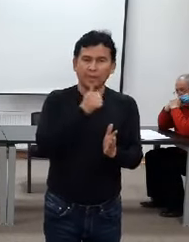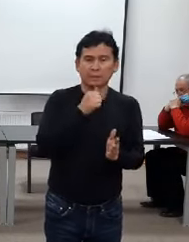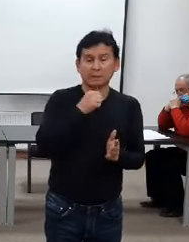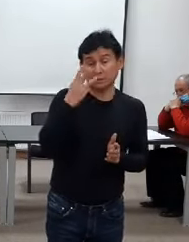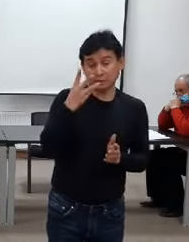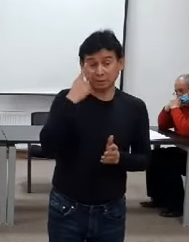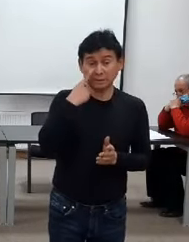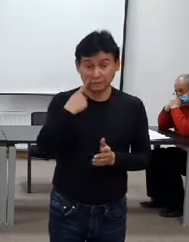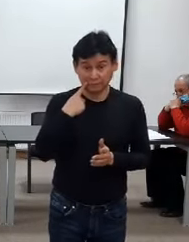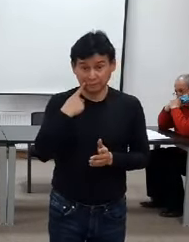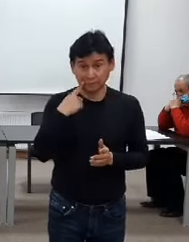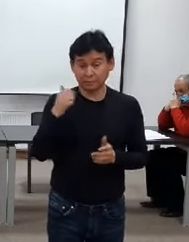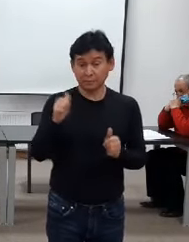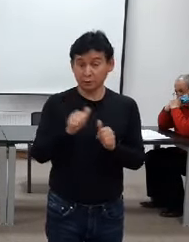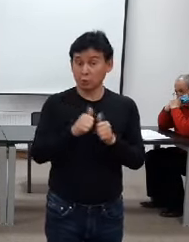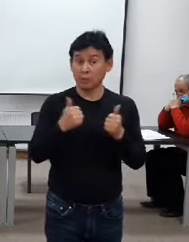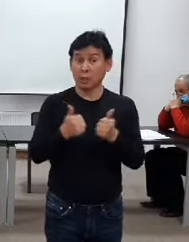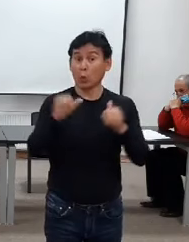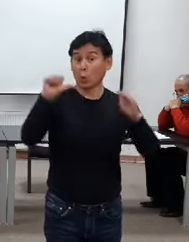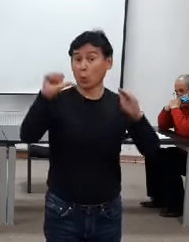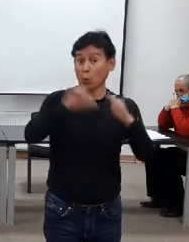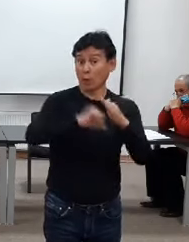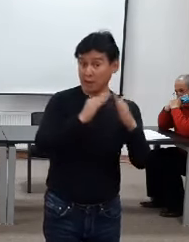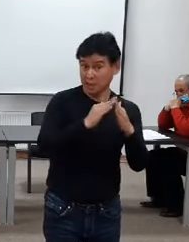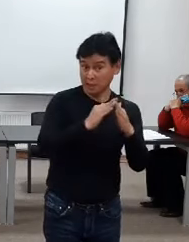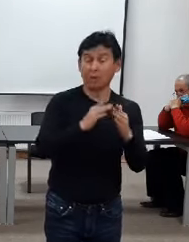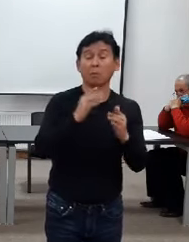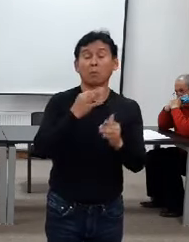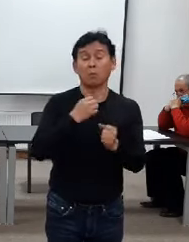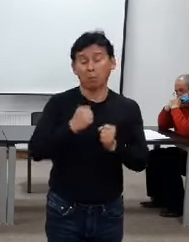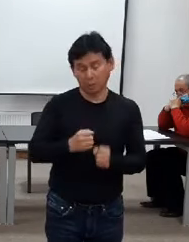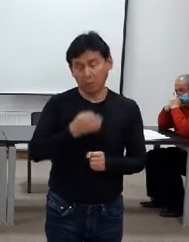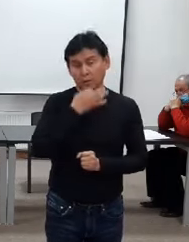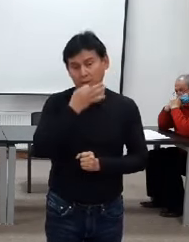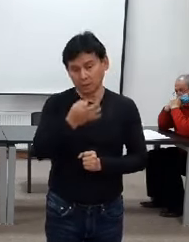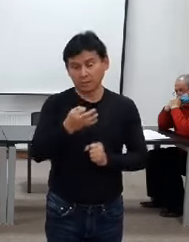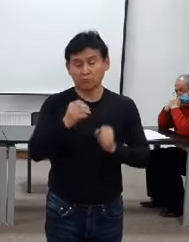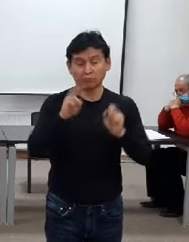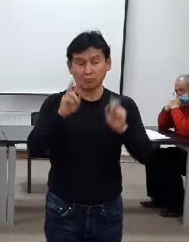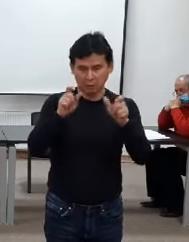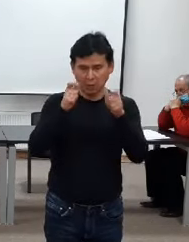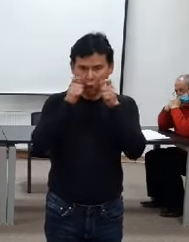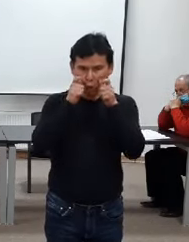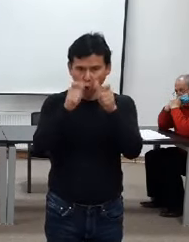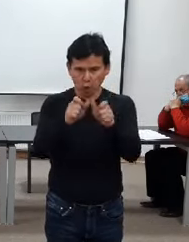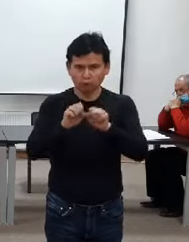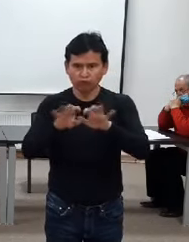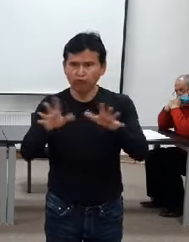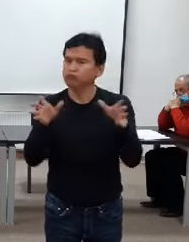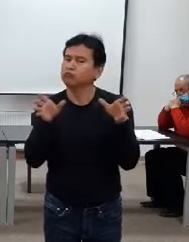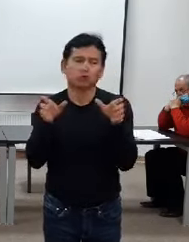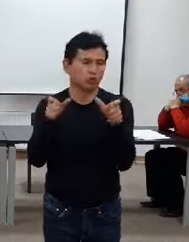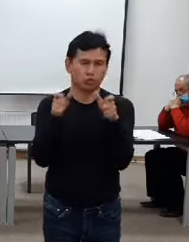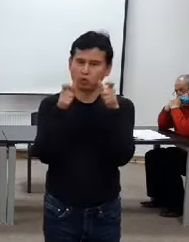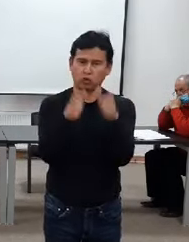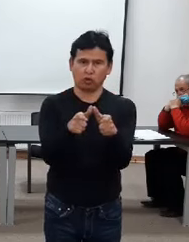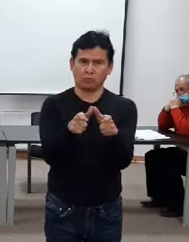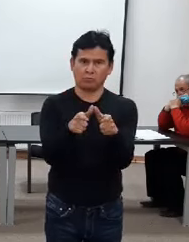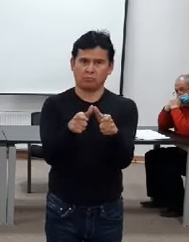días más para completar la cuarentena, podríamos decir que este brote está absolutamente contenido y